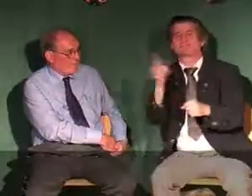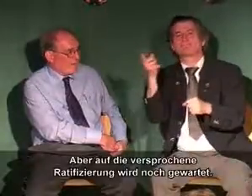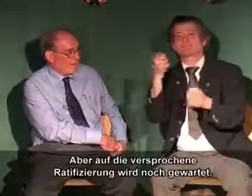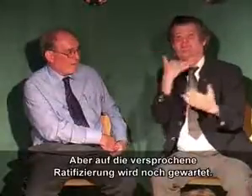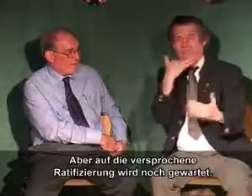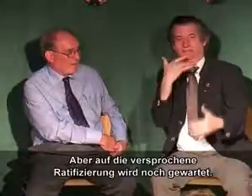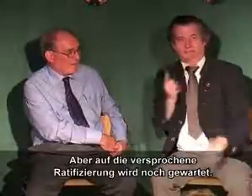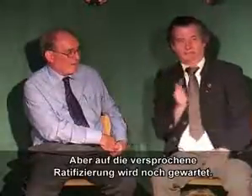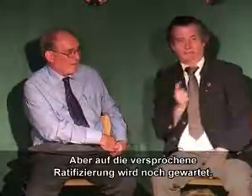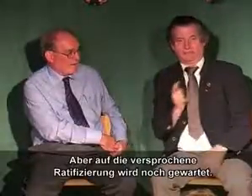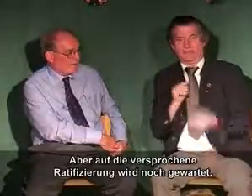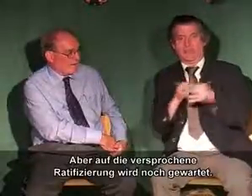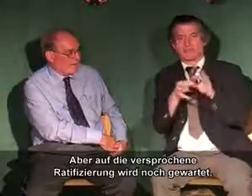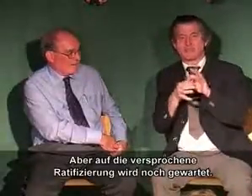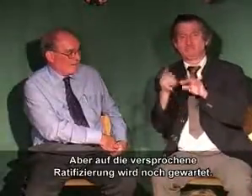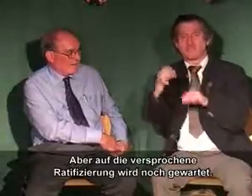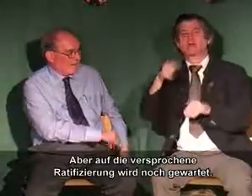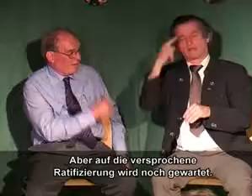Aber auf die versprochene Ratifizierung wird noch gewartet.